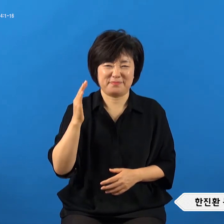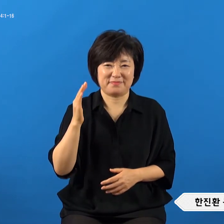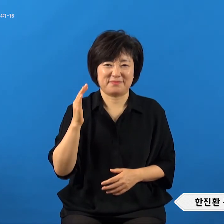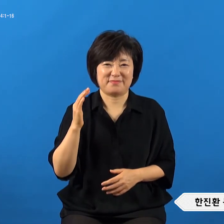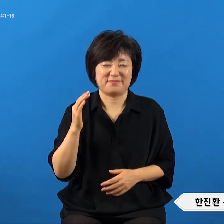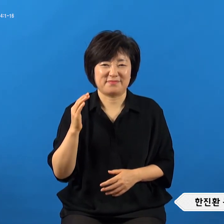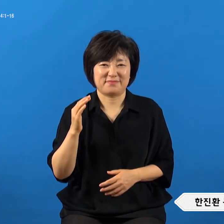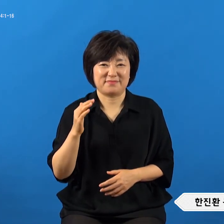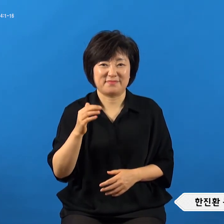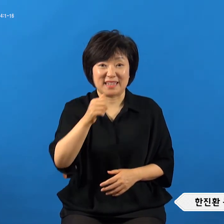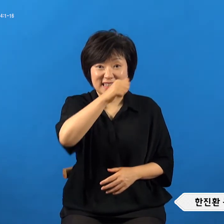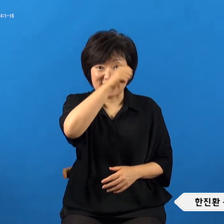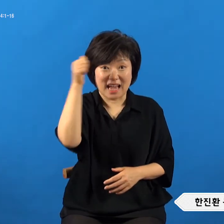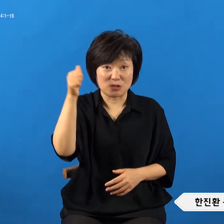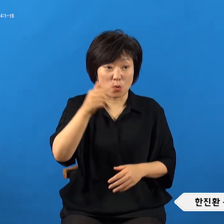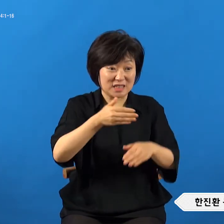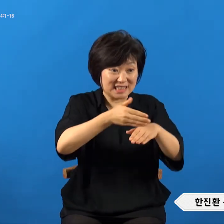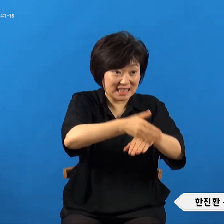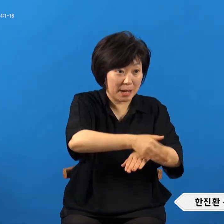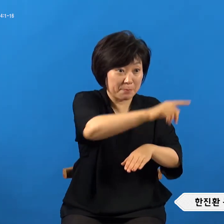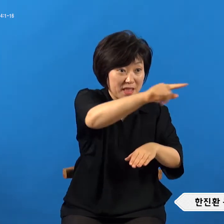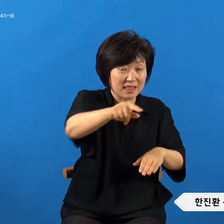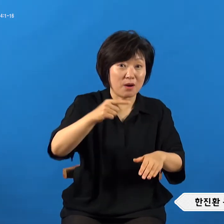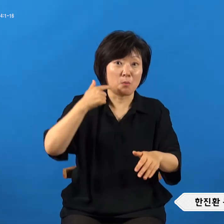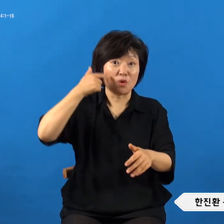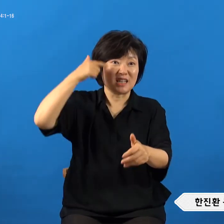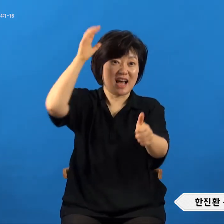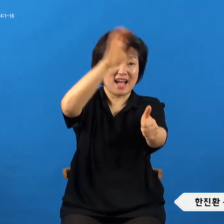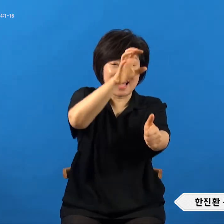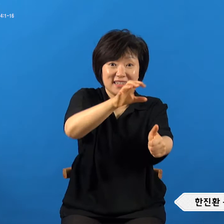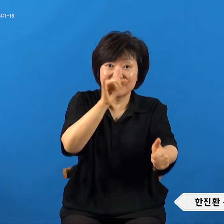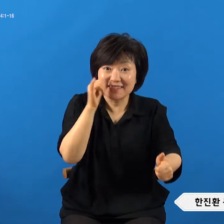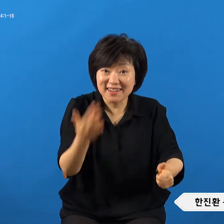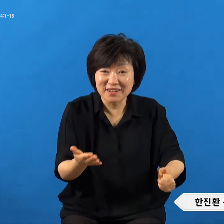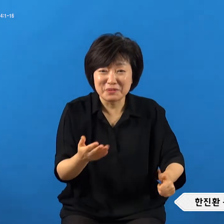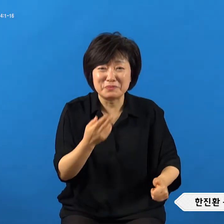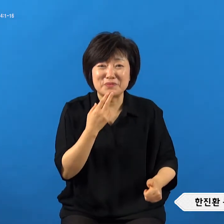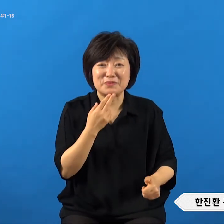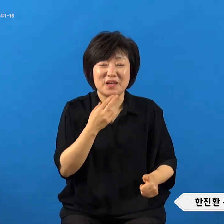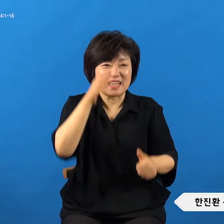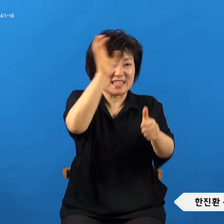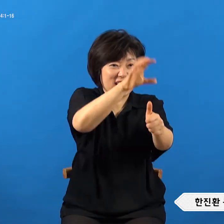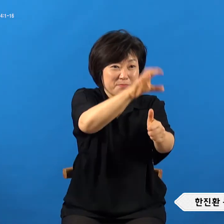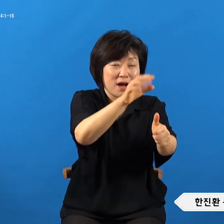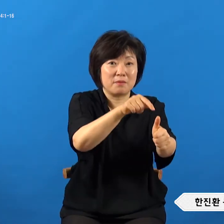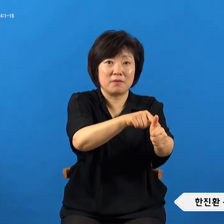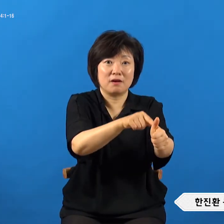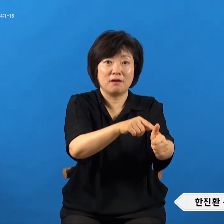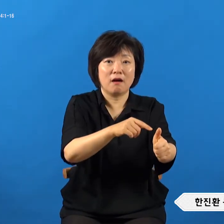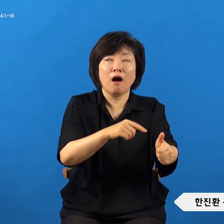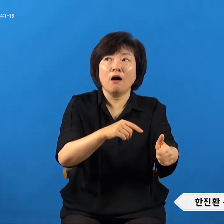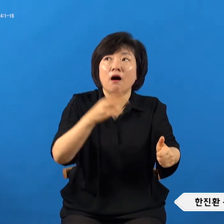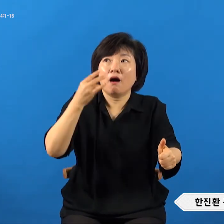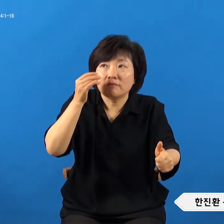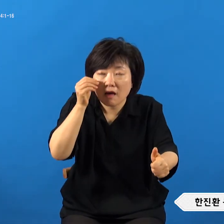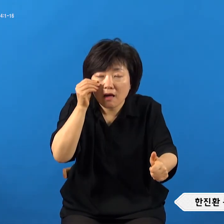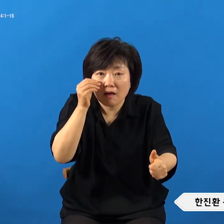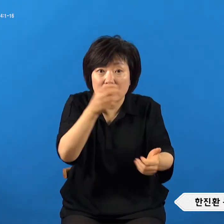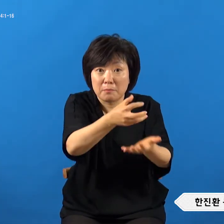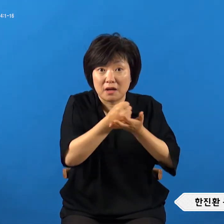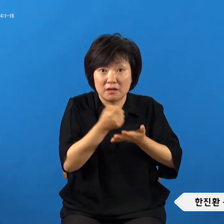요즘에야 그 장로님이 지각했다고 책망하는 목사도 없을 뿐더러 책망하면 그걸 순순히